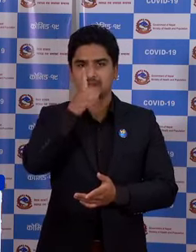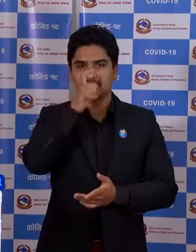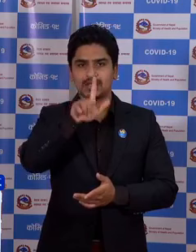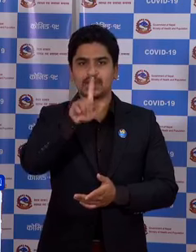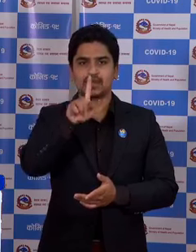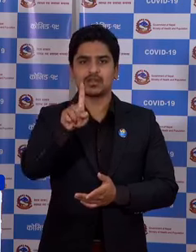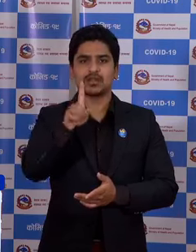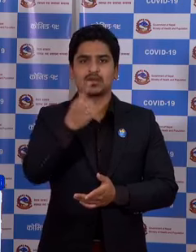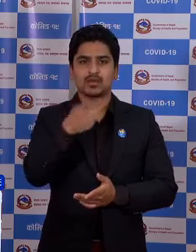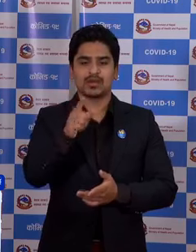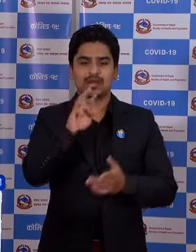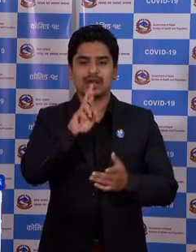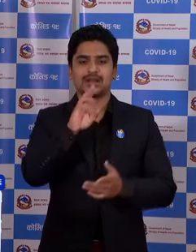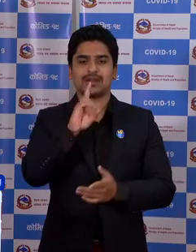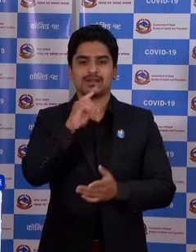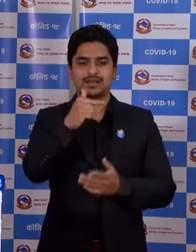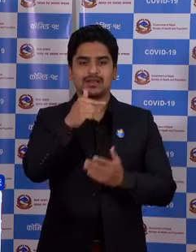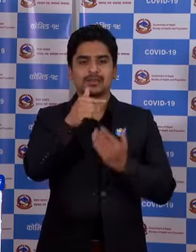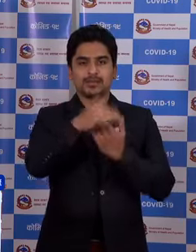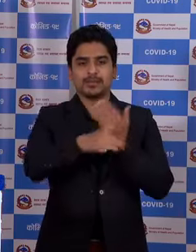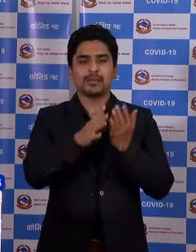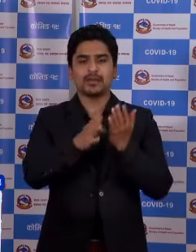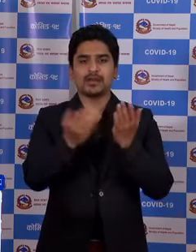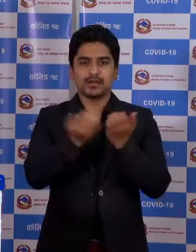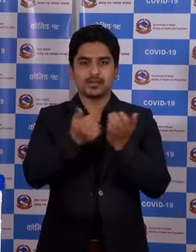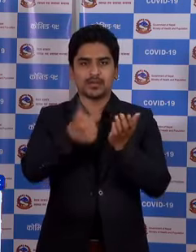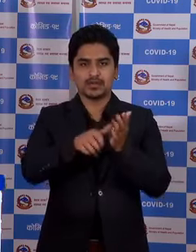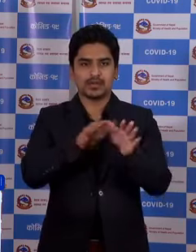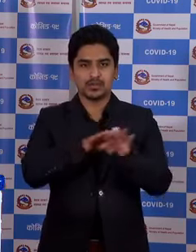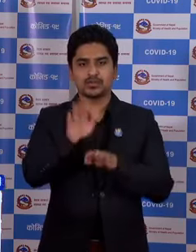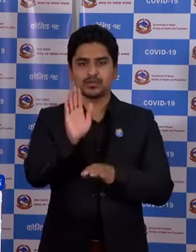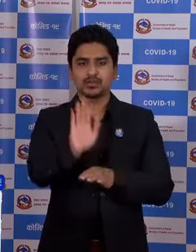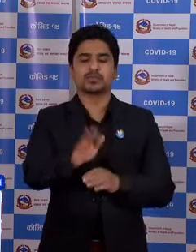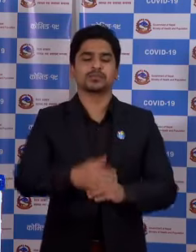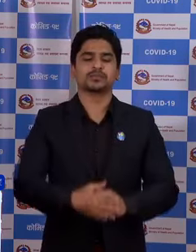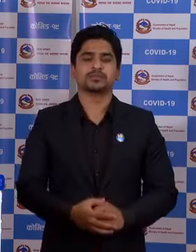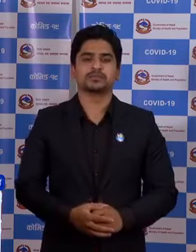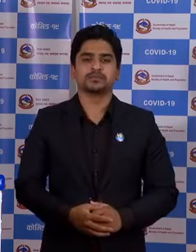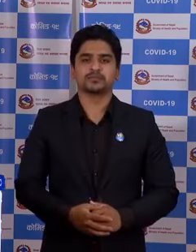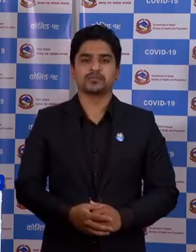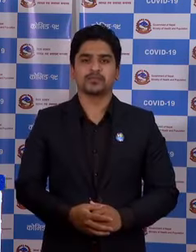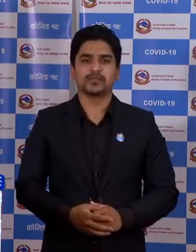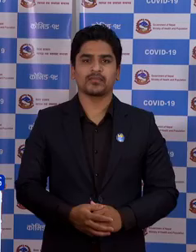18,271वटा आरडिटी विधिबाट गरिएका परीक्षणहरूको सङ्ख्या पुगेको छ।